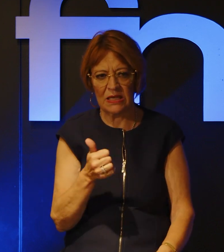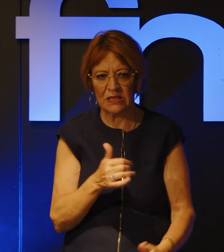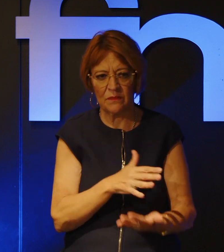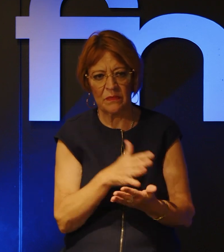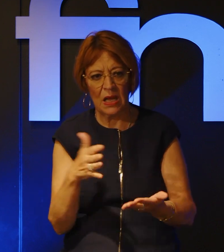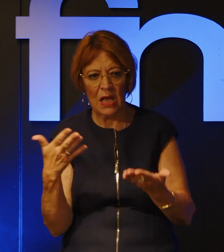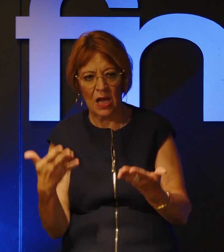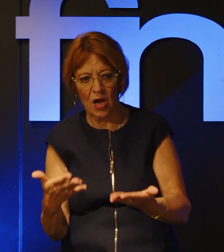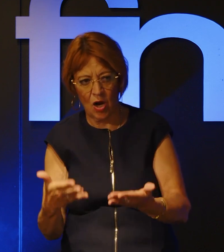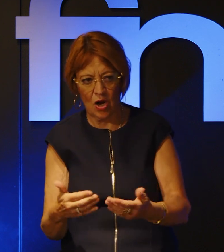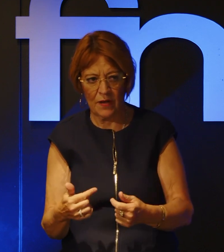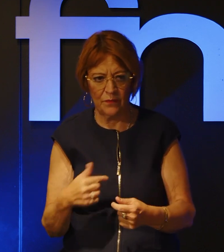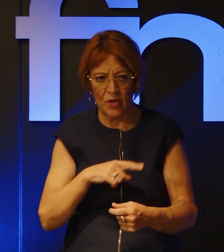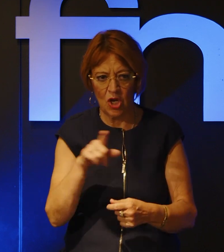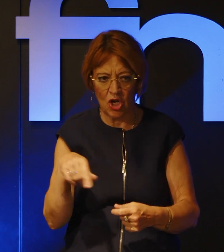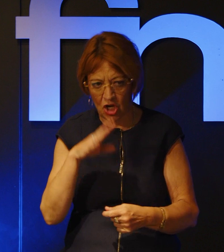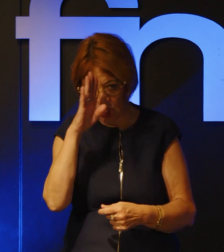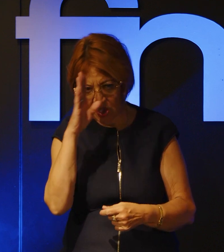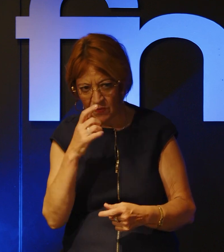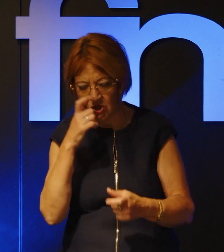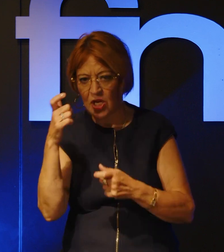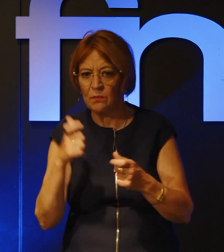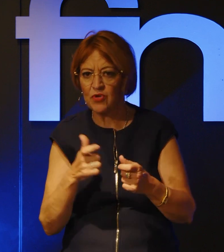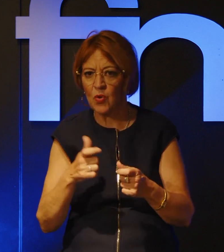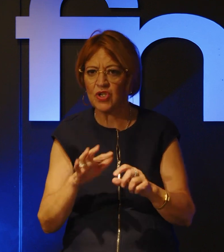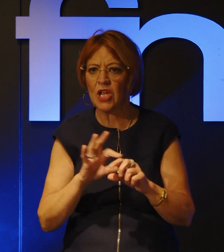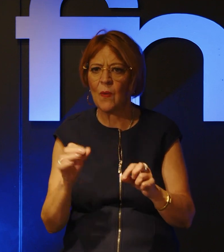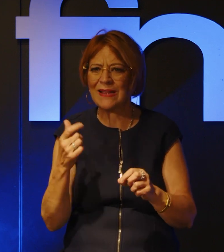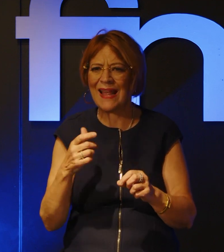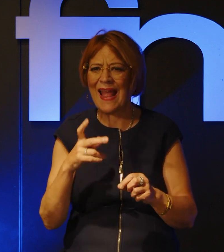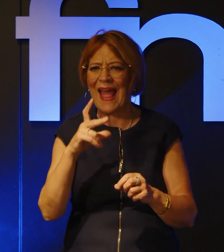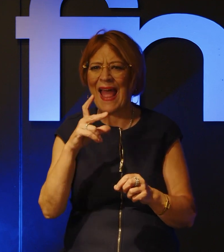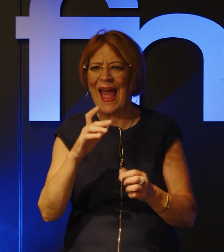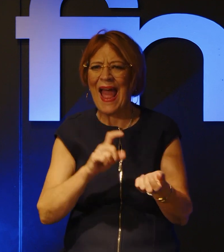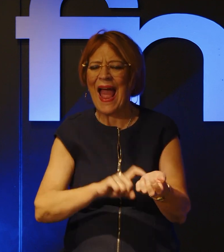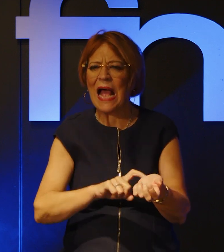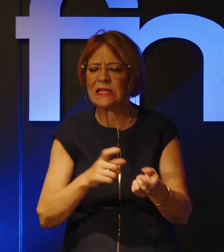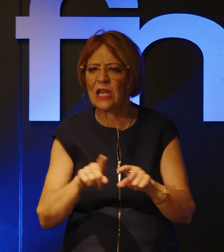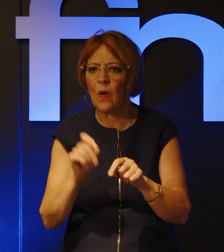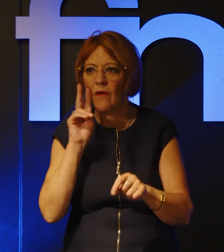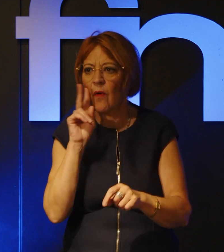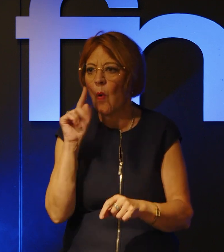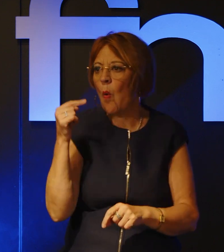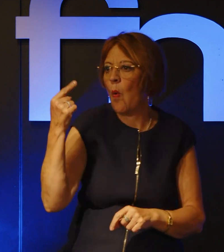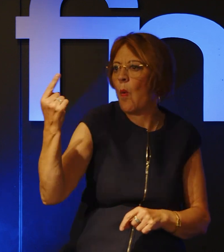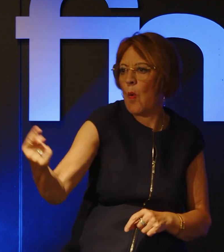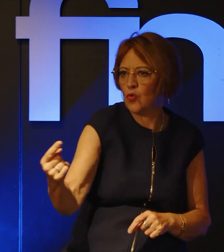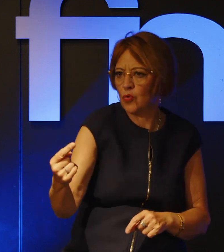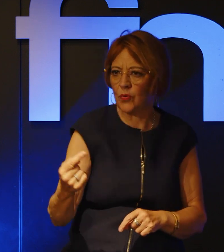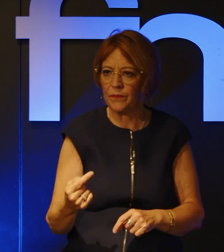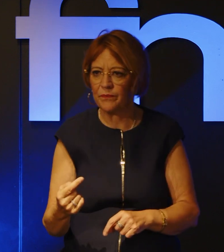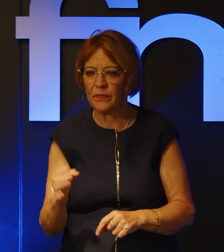à atualidade não é portanto nós sabemos que sendo as pessoas racializadas vistas como o outro eh também as